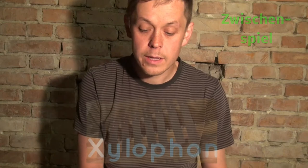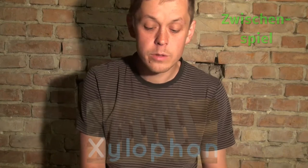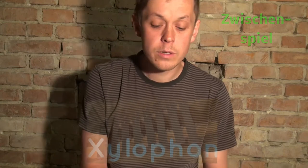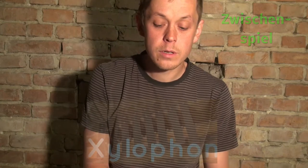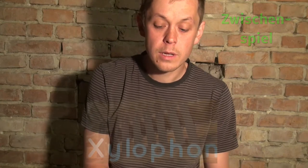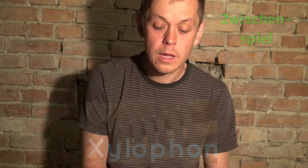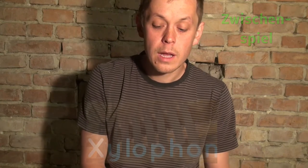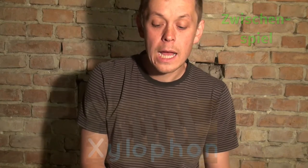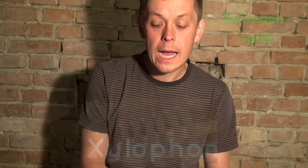Achtung!